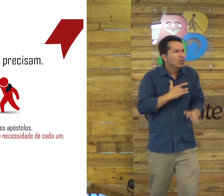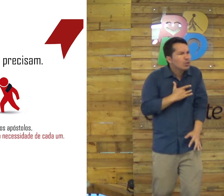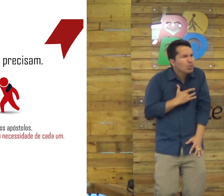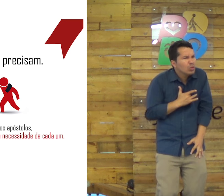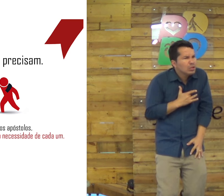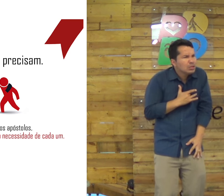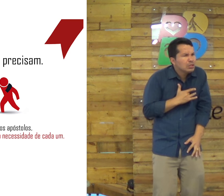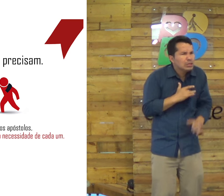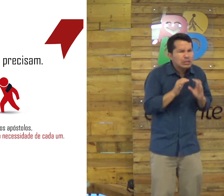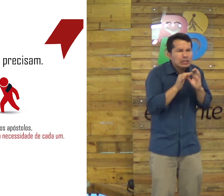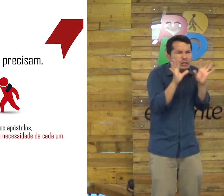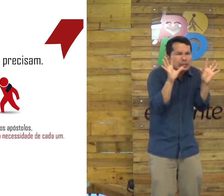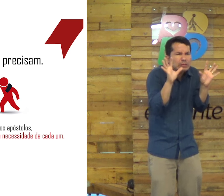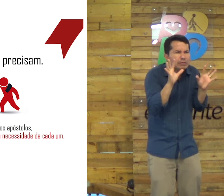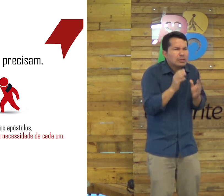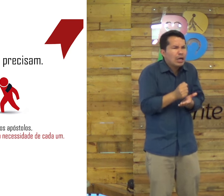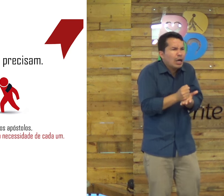isso, ele teve compaixão,